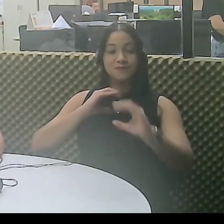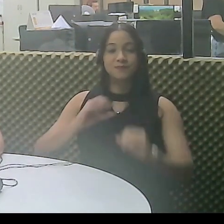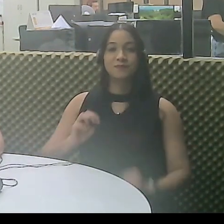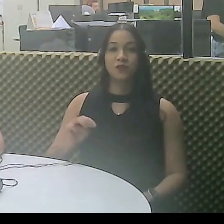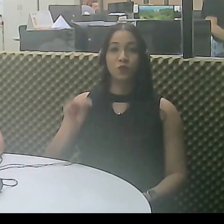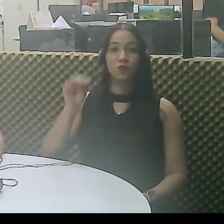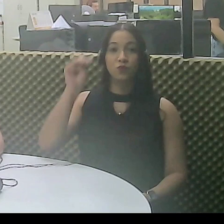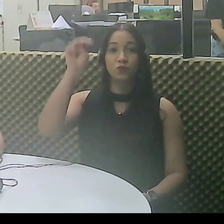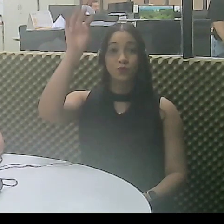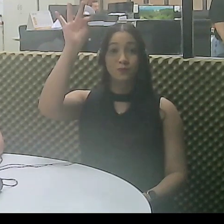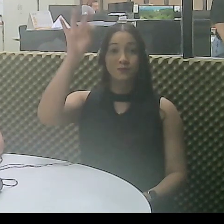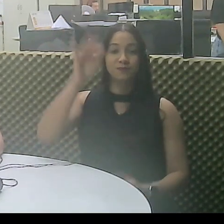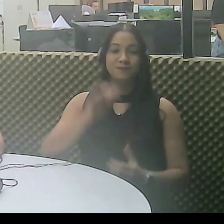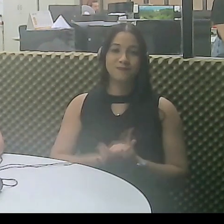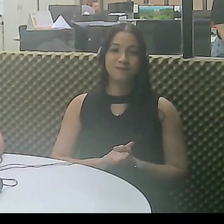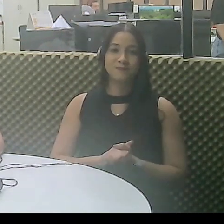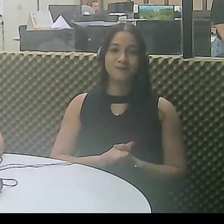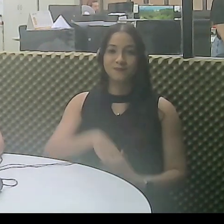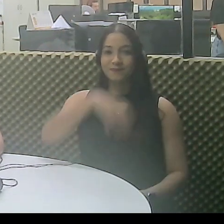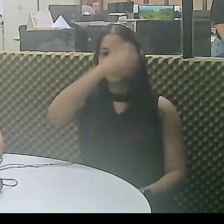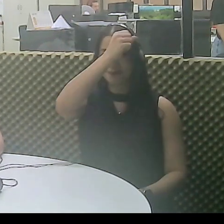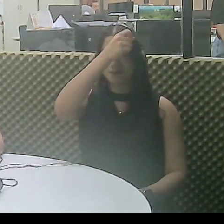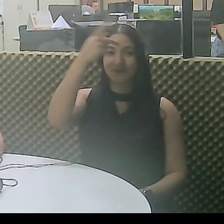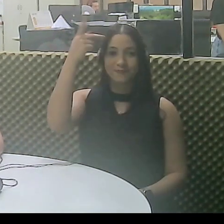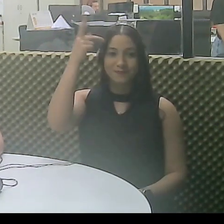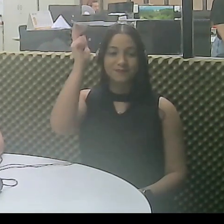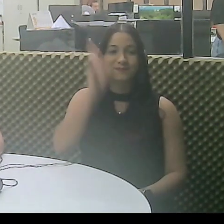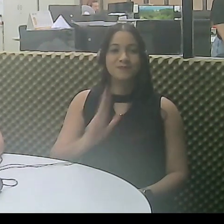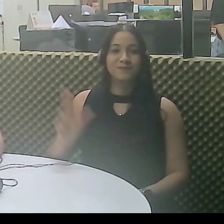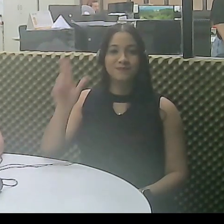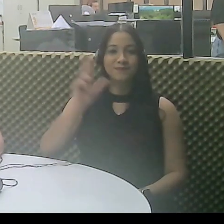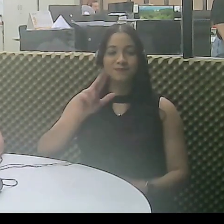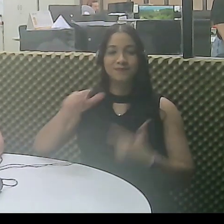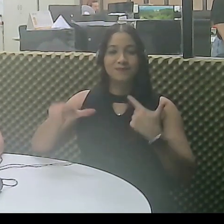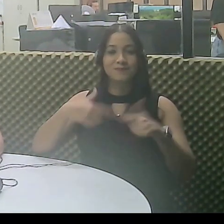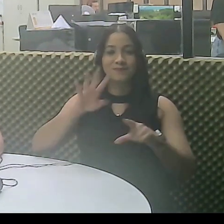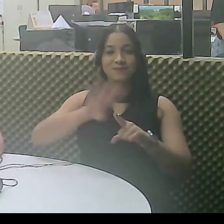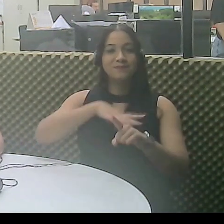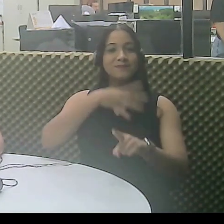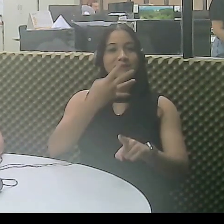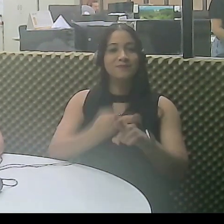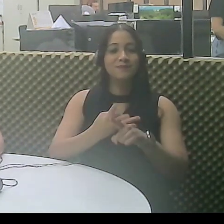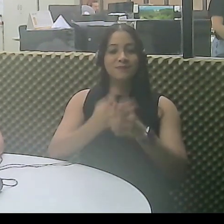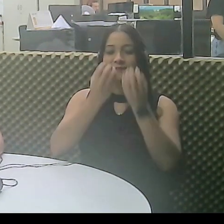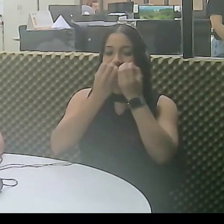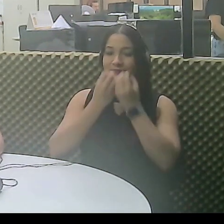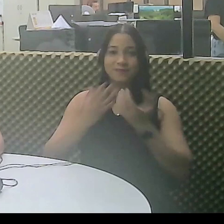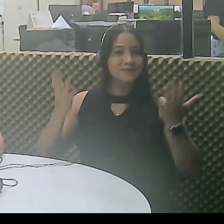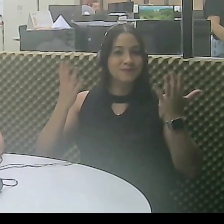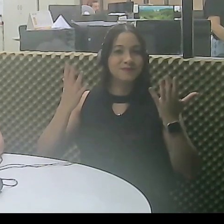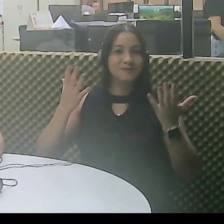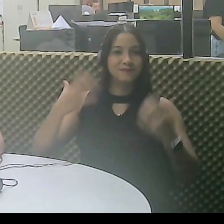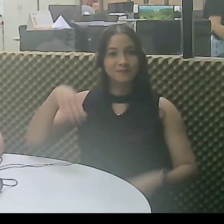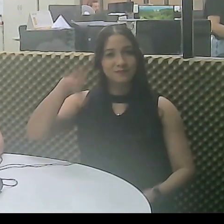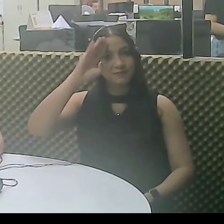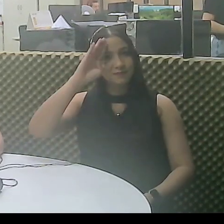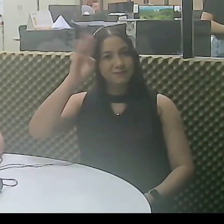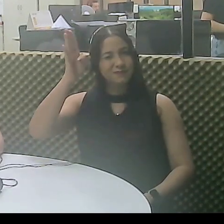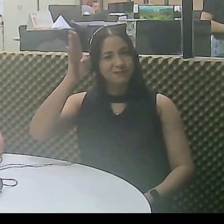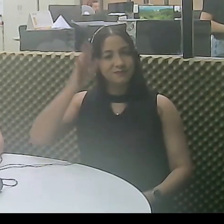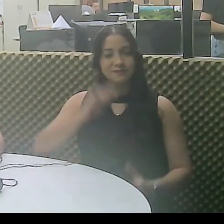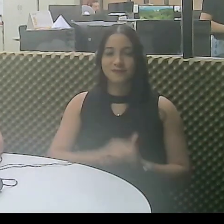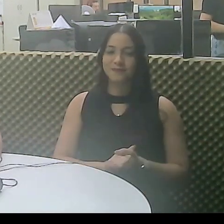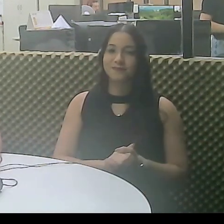governo e comunicação Marco Túlio de Castro Caliman Prefeitura de Uberlândia fazer mais fazer bem